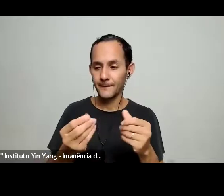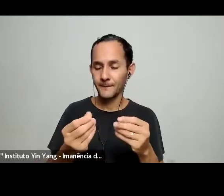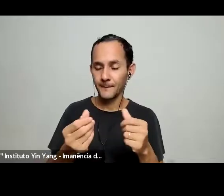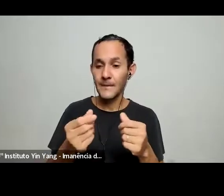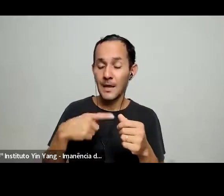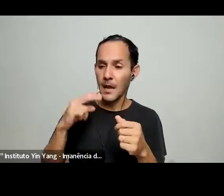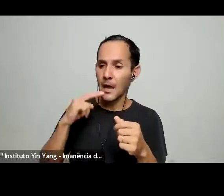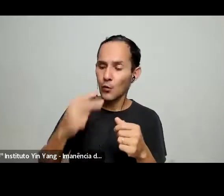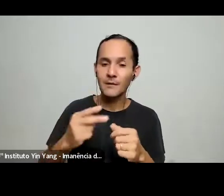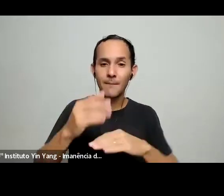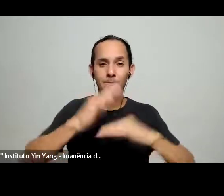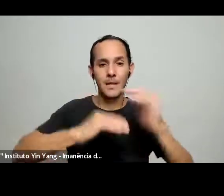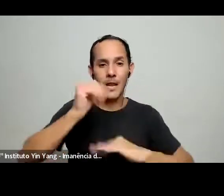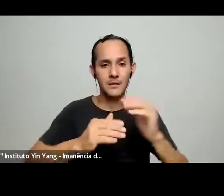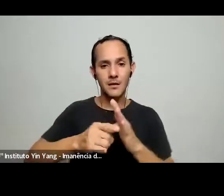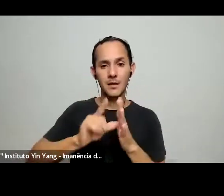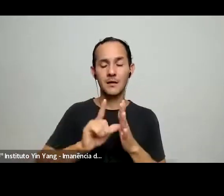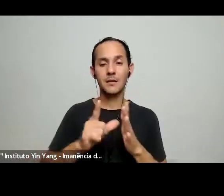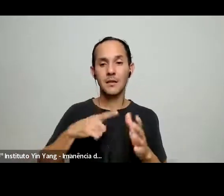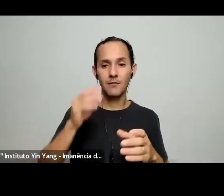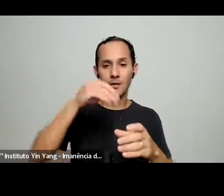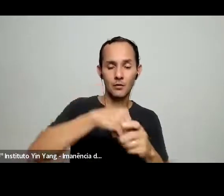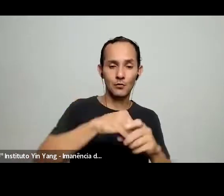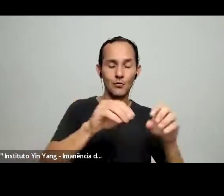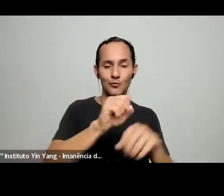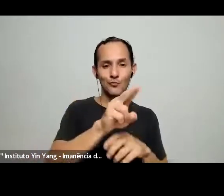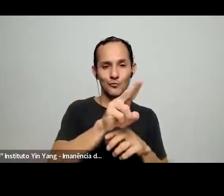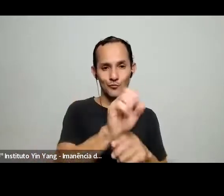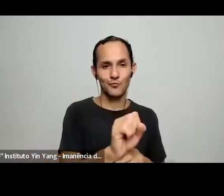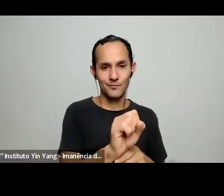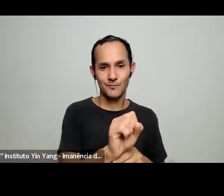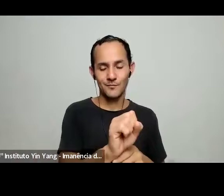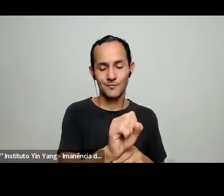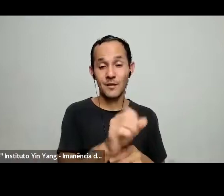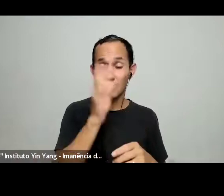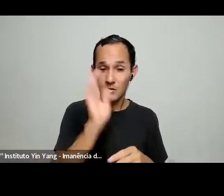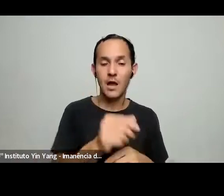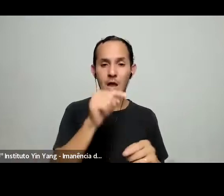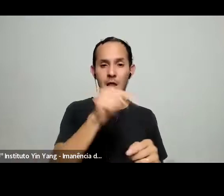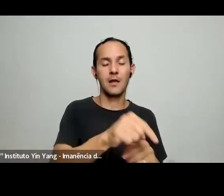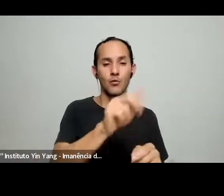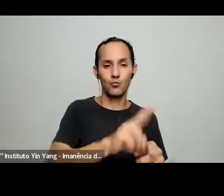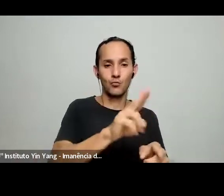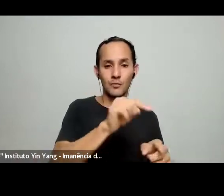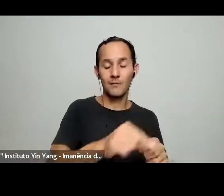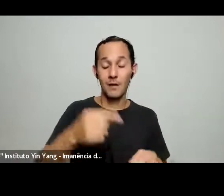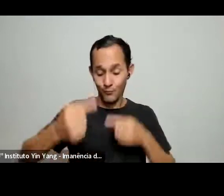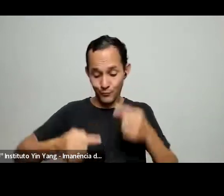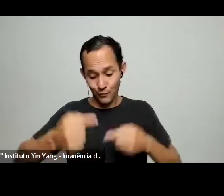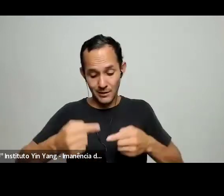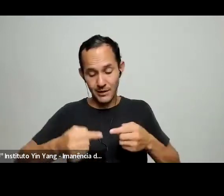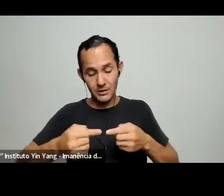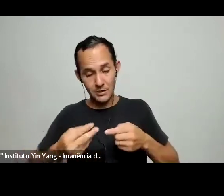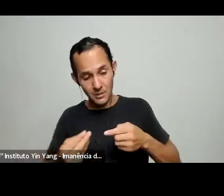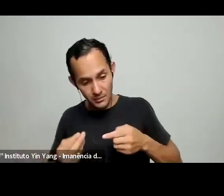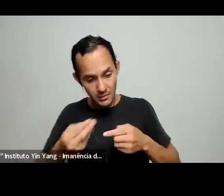reconhecer práticas que já existiam ali dentro do Sistema Único de Saúde, já eram aplicadas, e a política foi uma forma